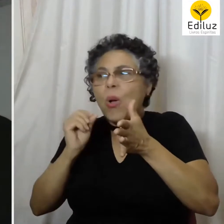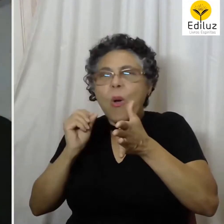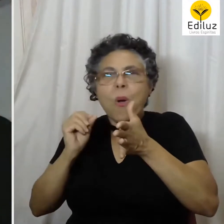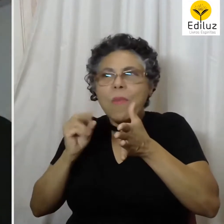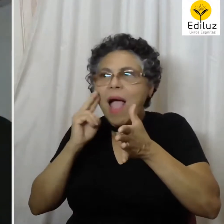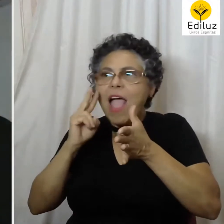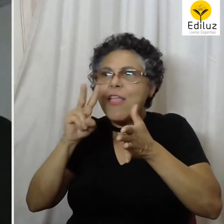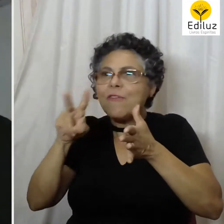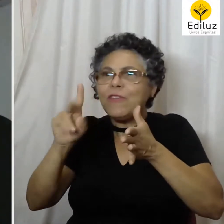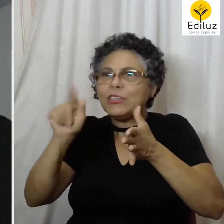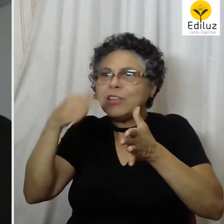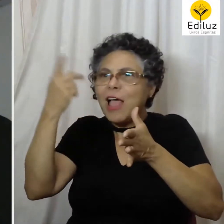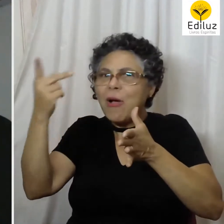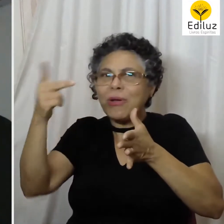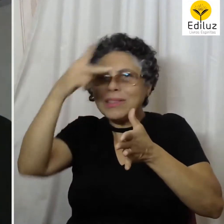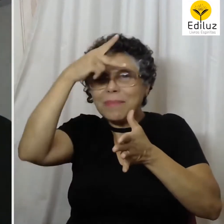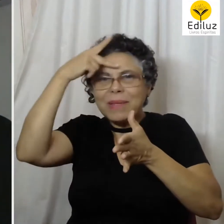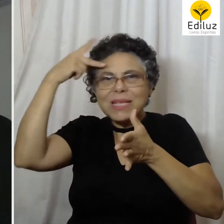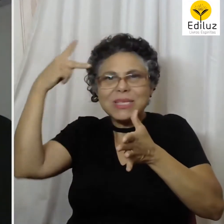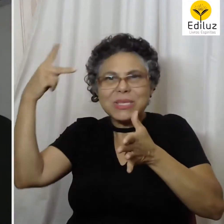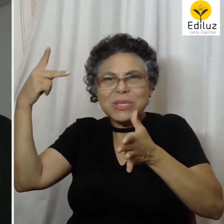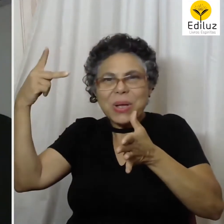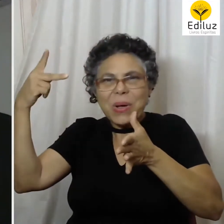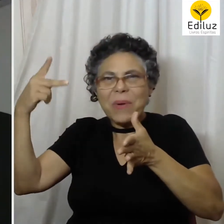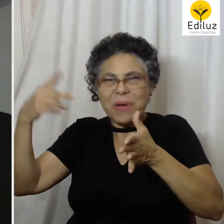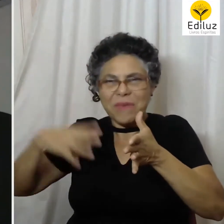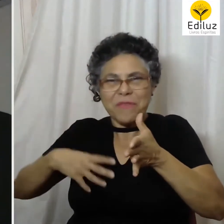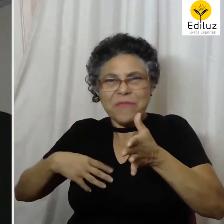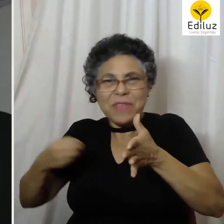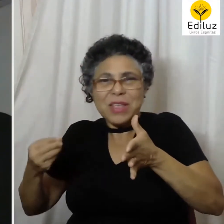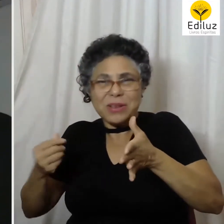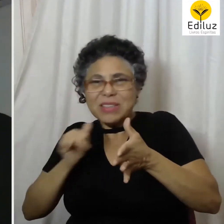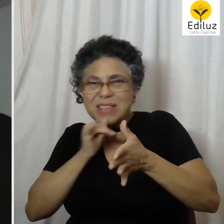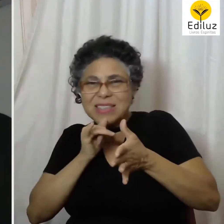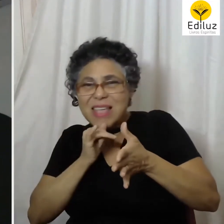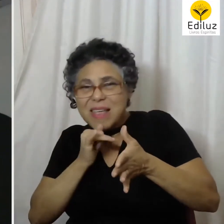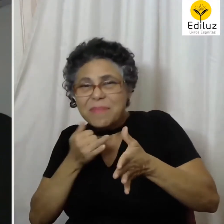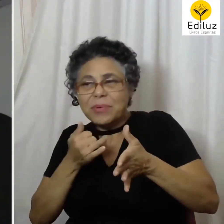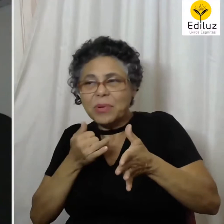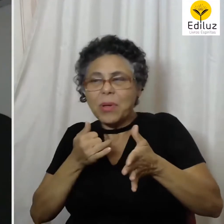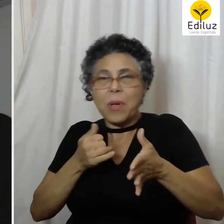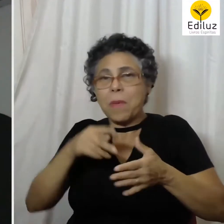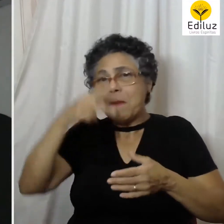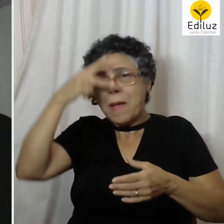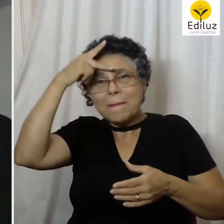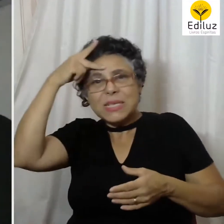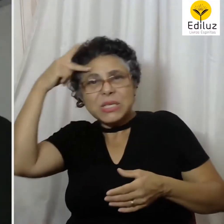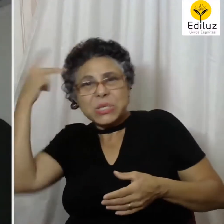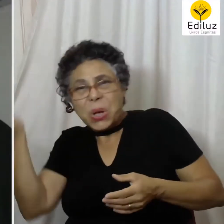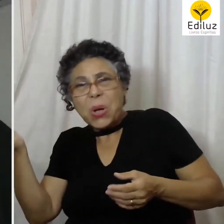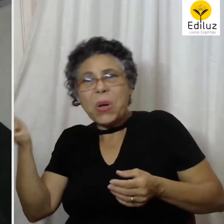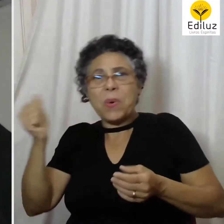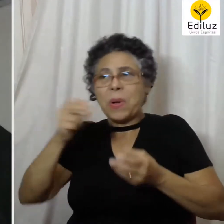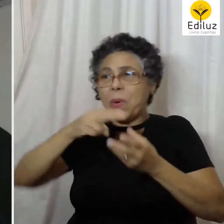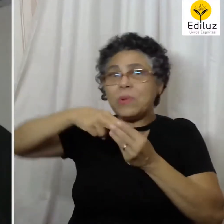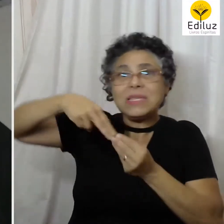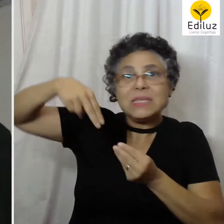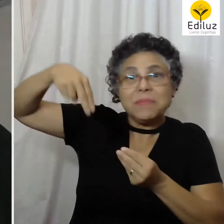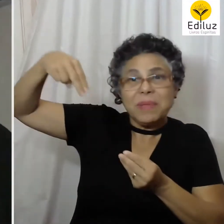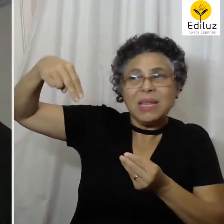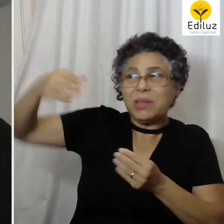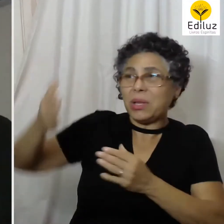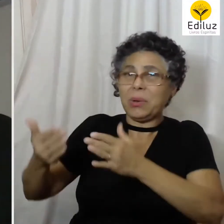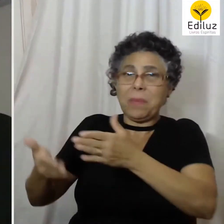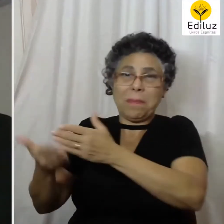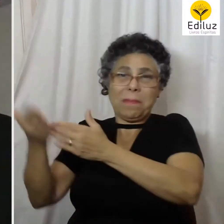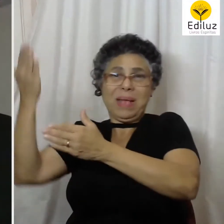que encarna como filhos nossos, alguém ou algum espírito com o qual eu tenha tido uma